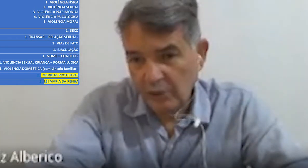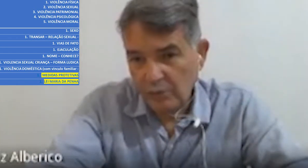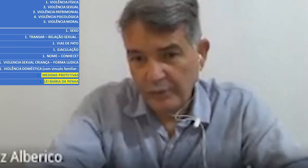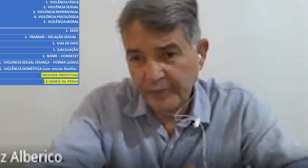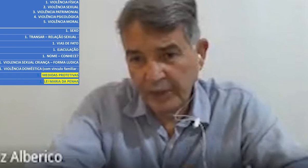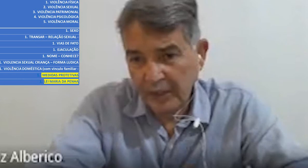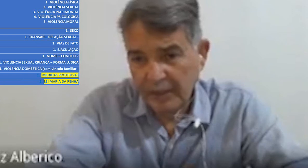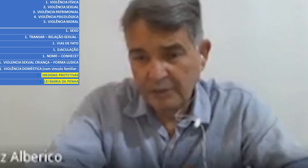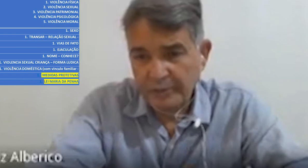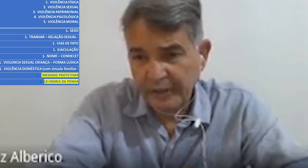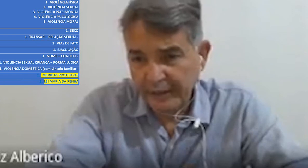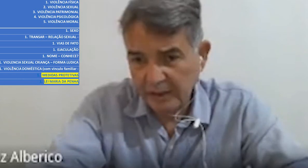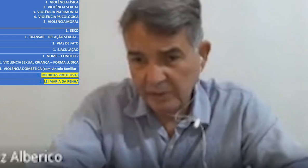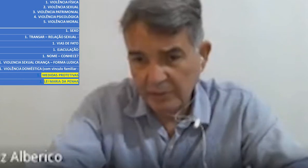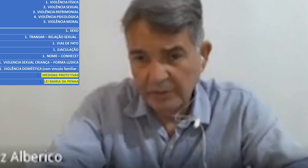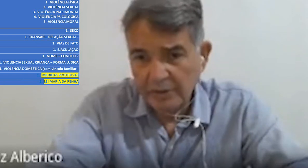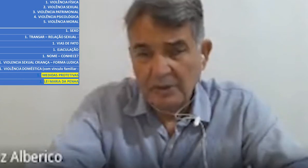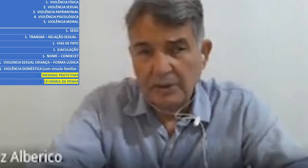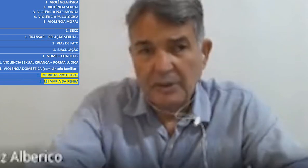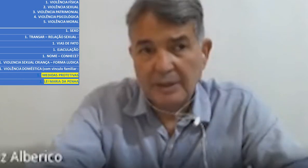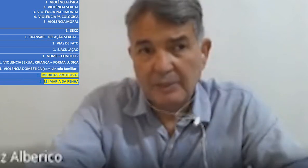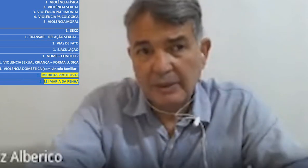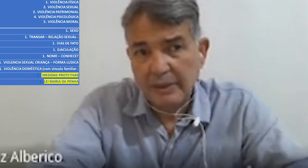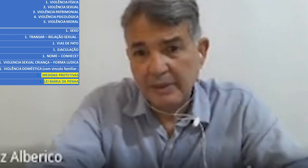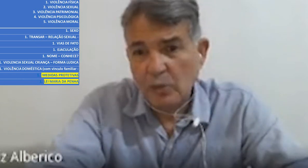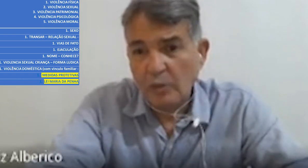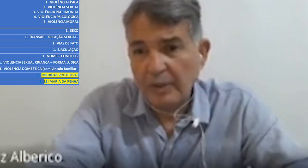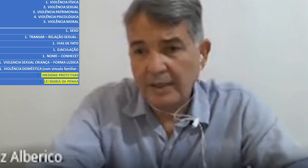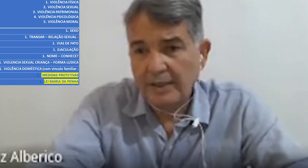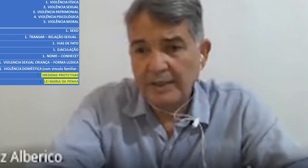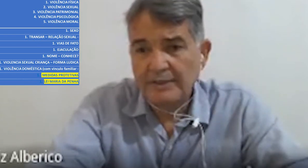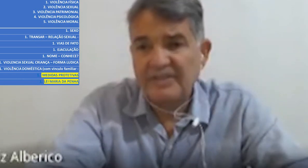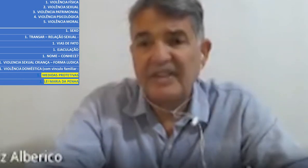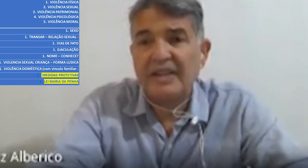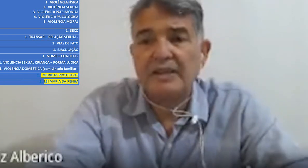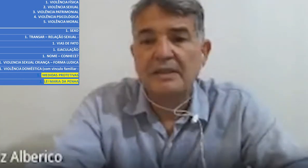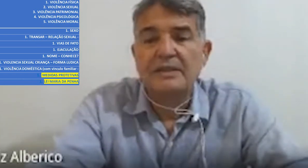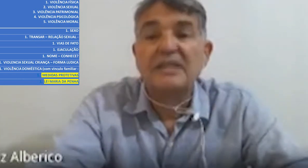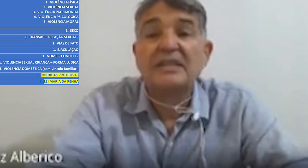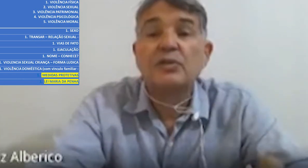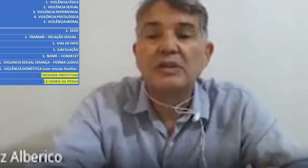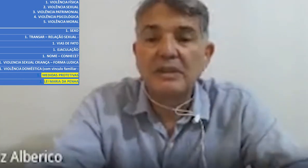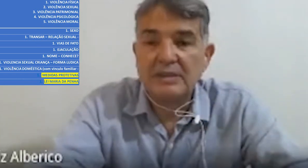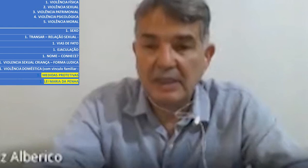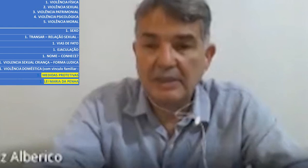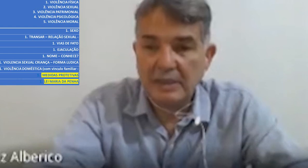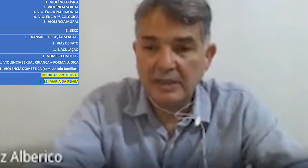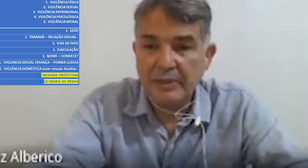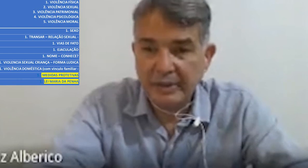uma boneca, um brinquedo, e a depender de como aquela criança vai se utilizar daquele